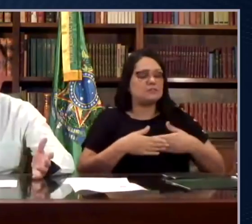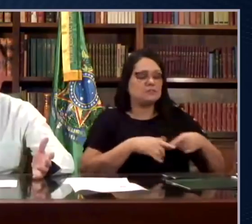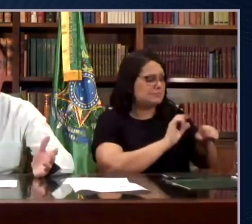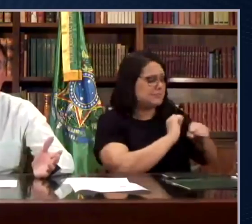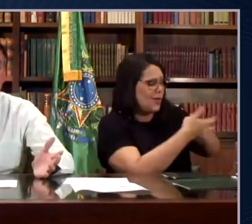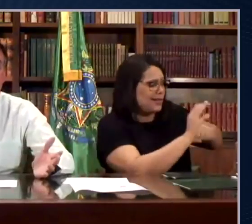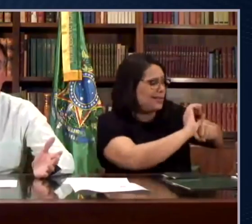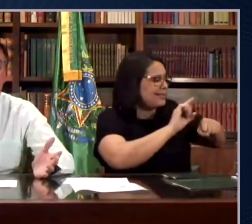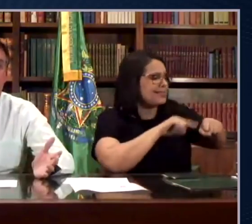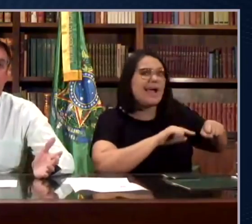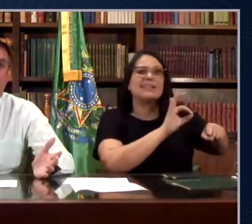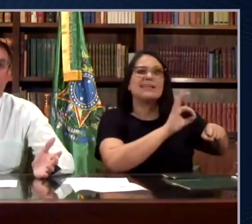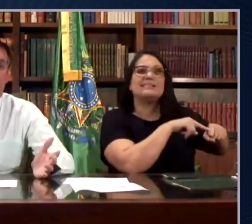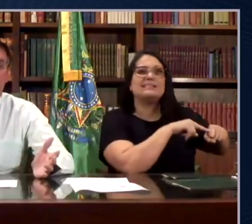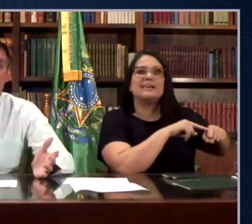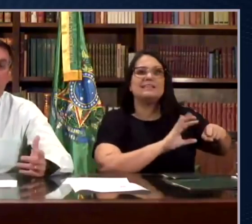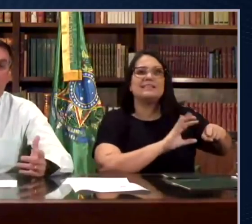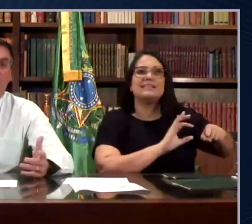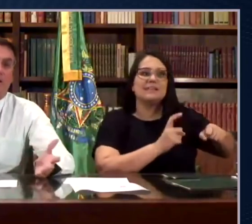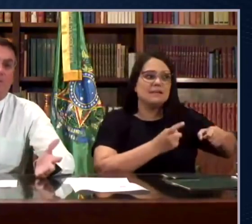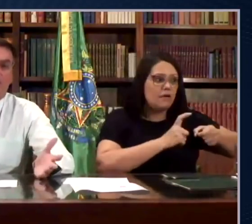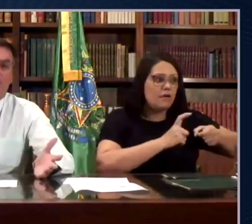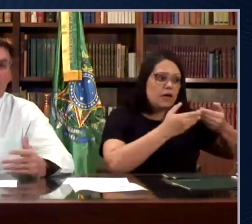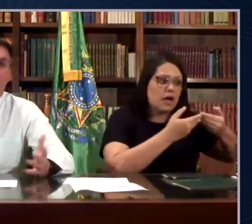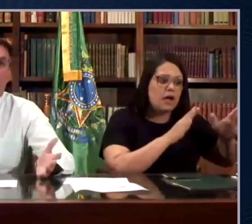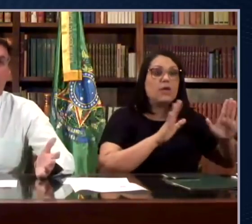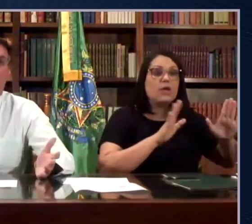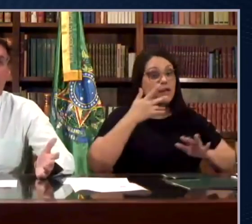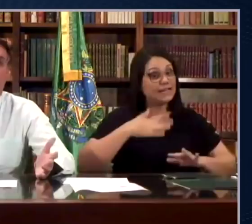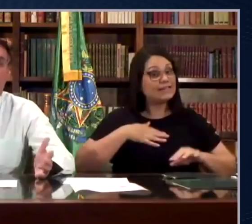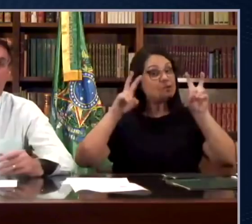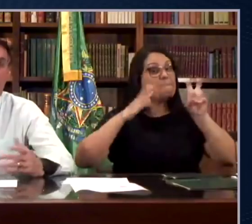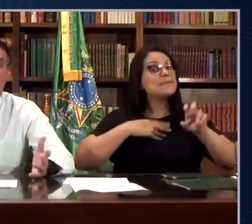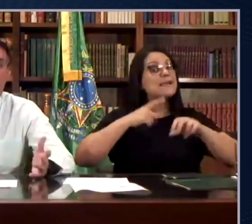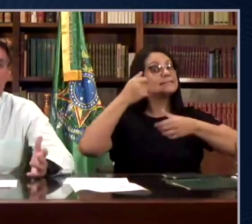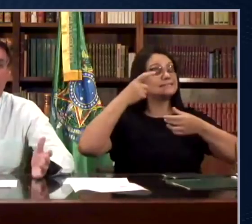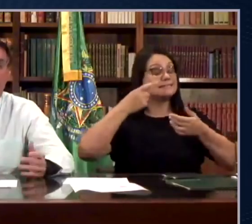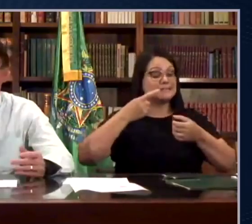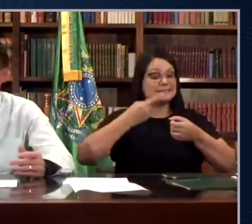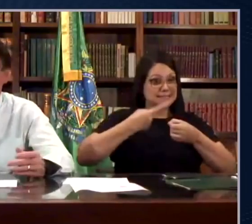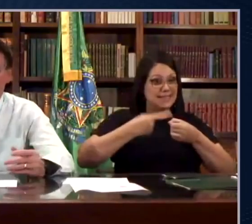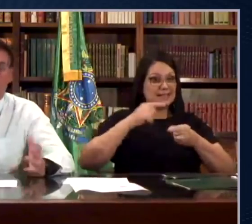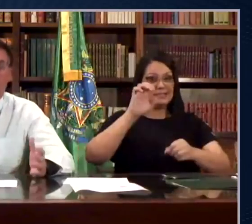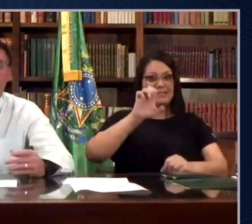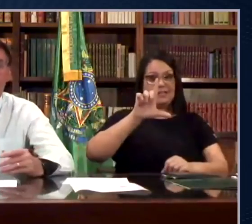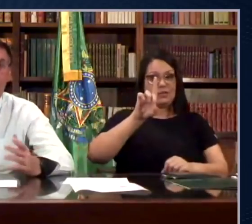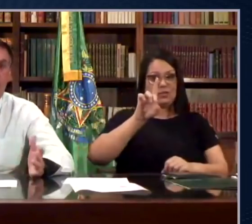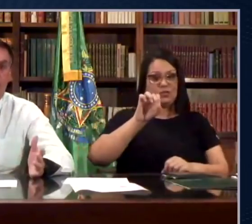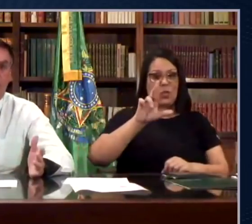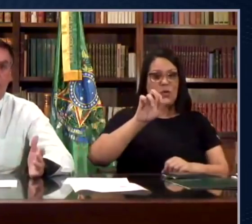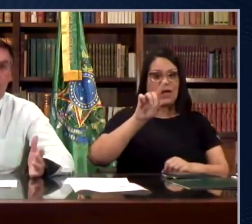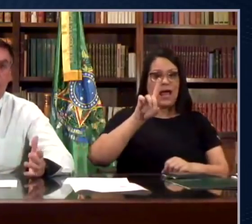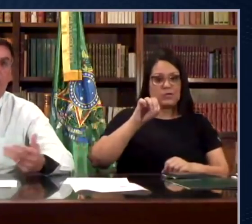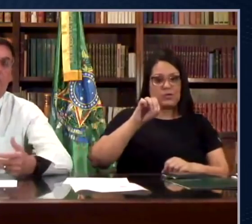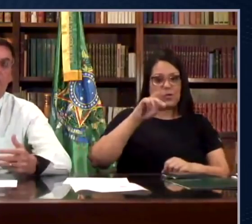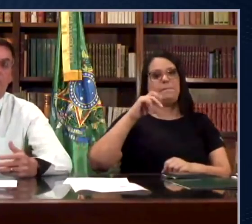entes federados. É isso que aconteceu. É o que eu falei da minha cidade, Eldorado Paulista. Não precisava o prefeito, com todo respeito, tomar